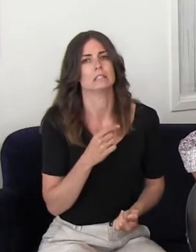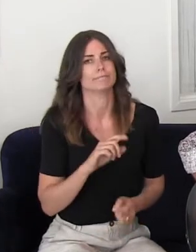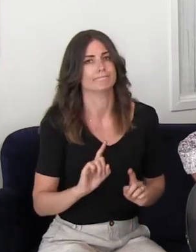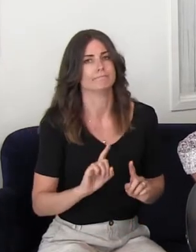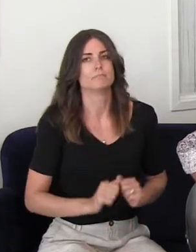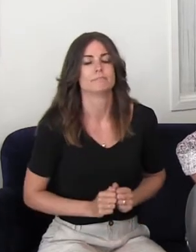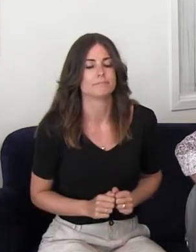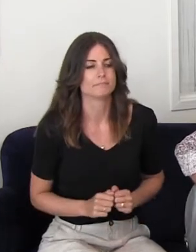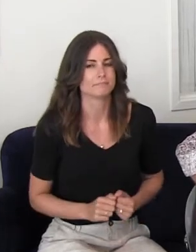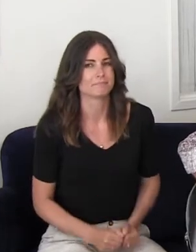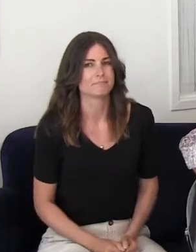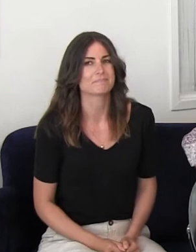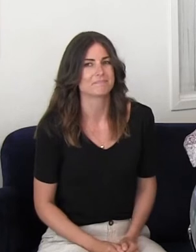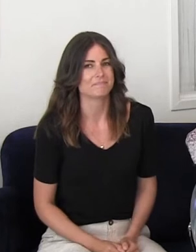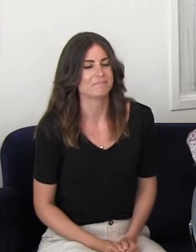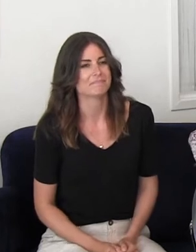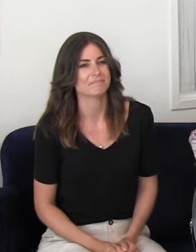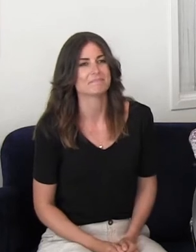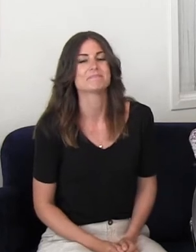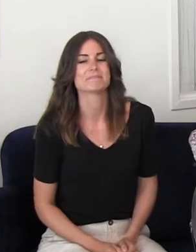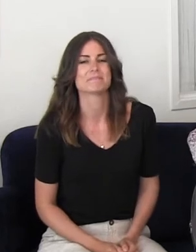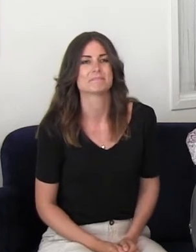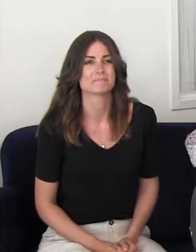det incest.